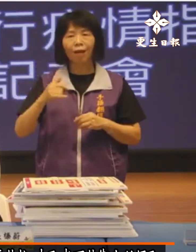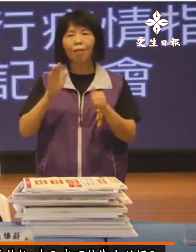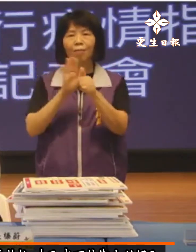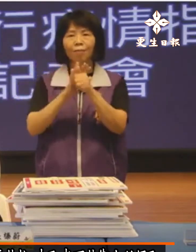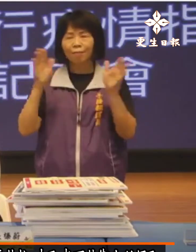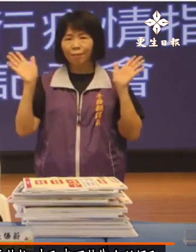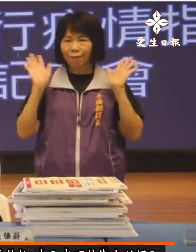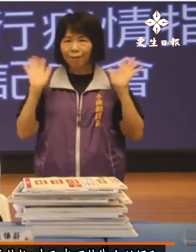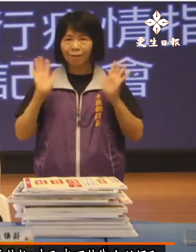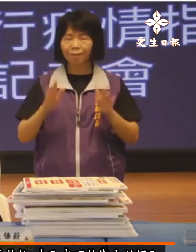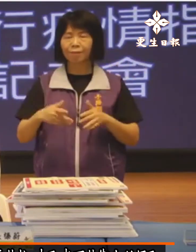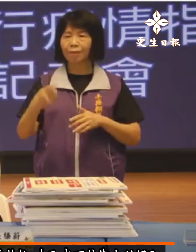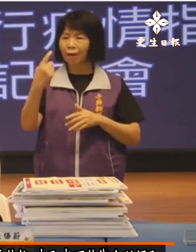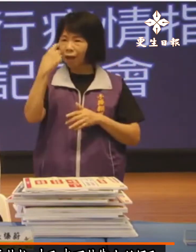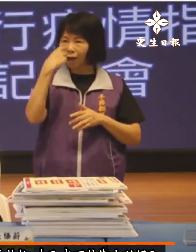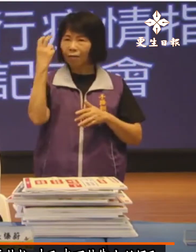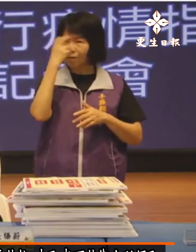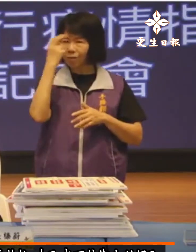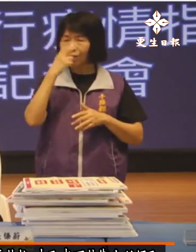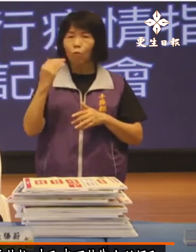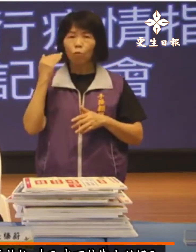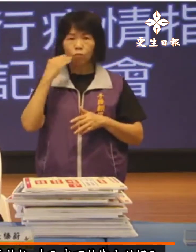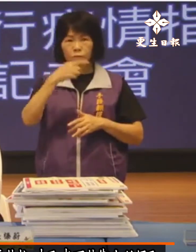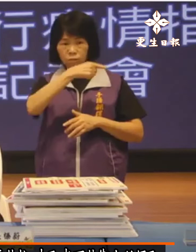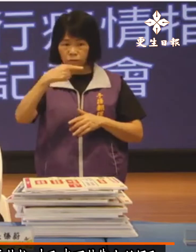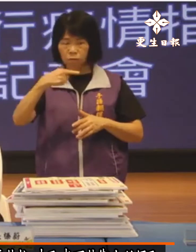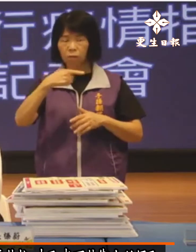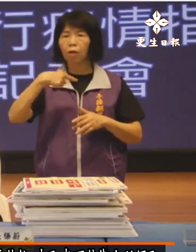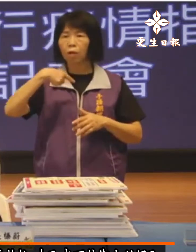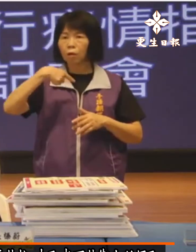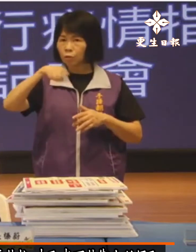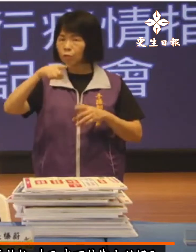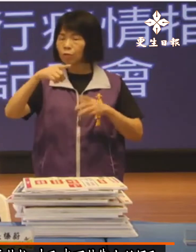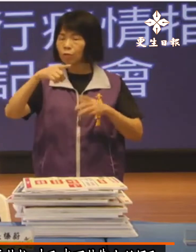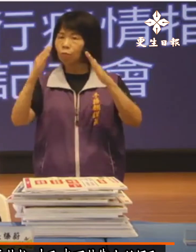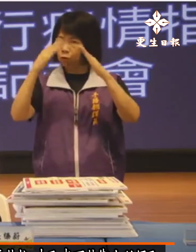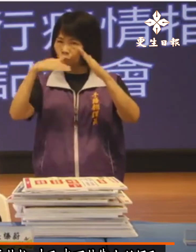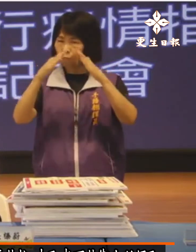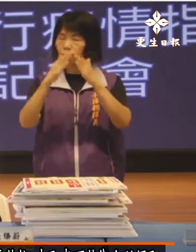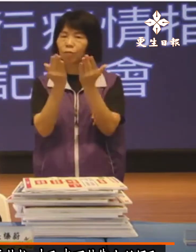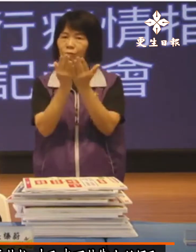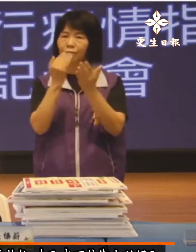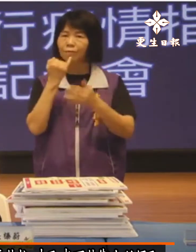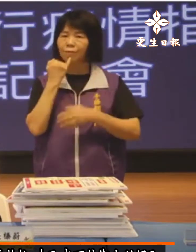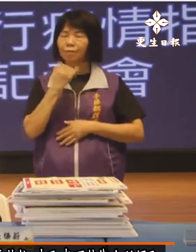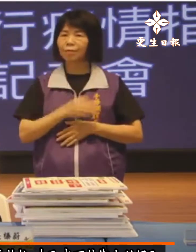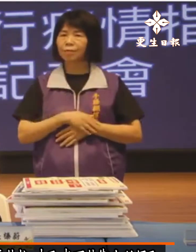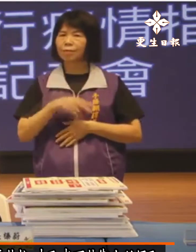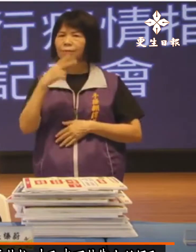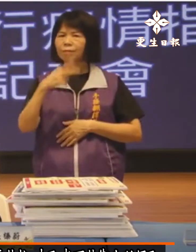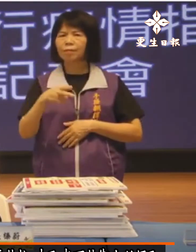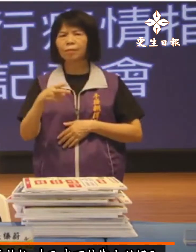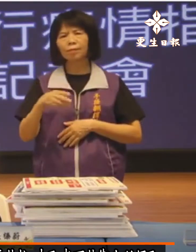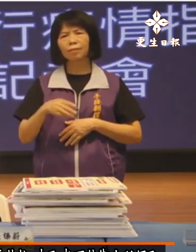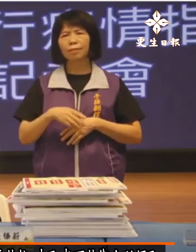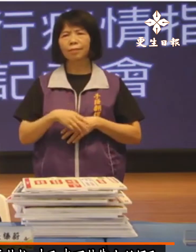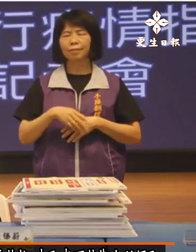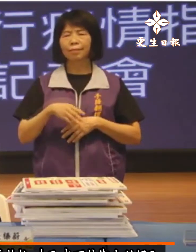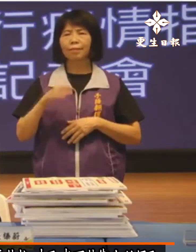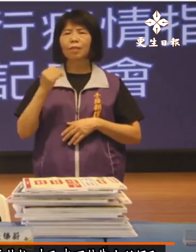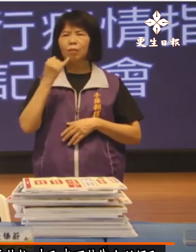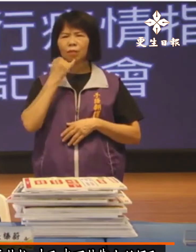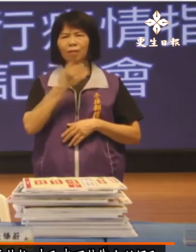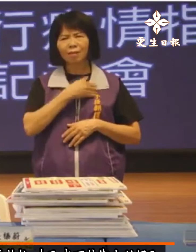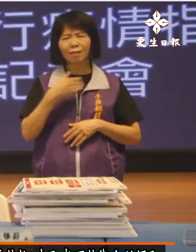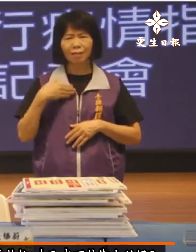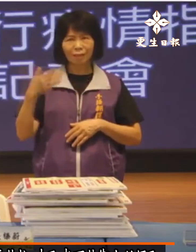先快筛阴性才能到学校。那另外呢，可能有一些之